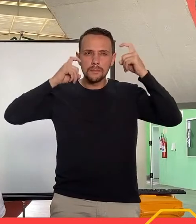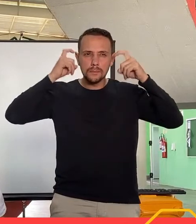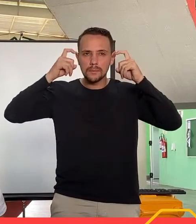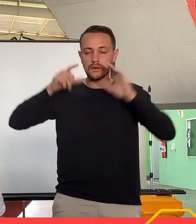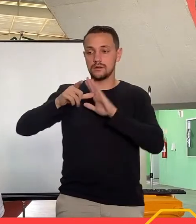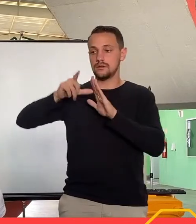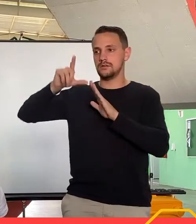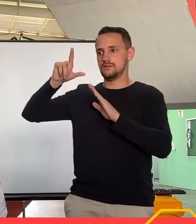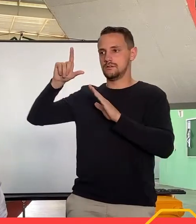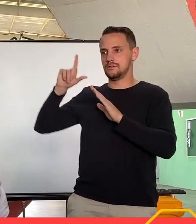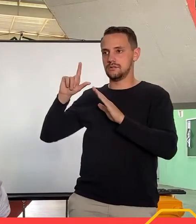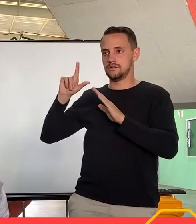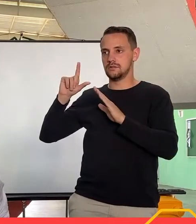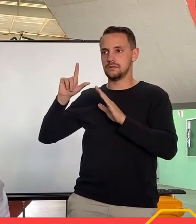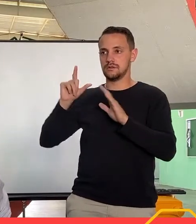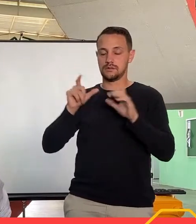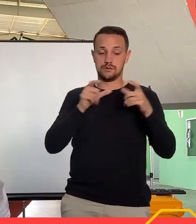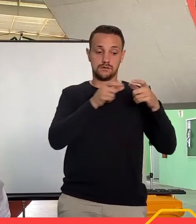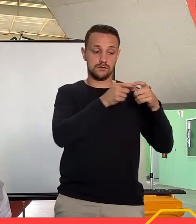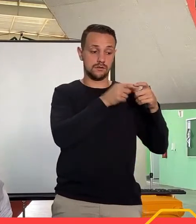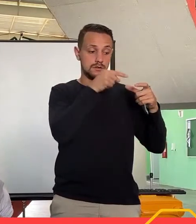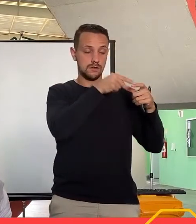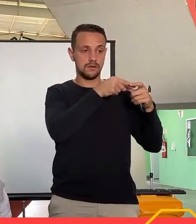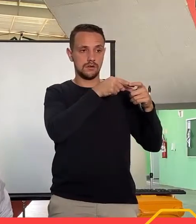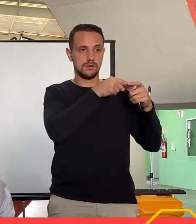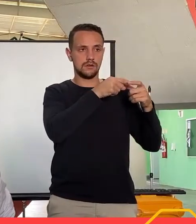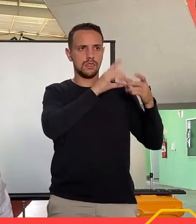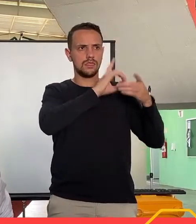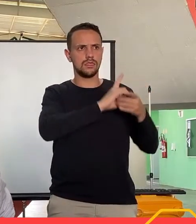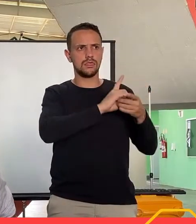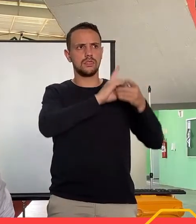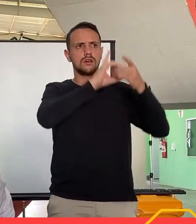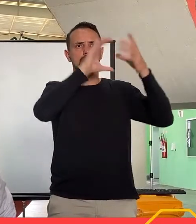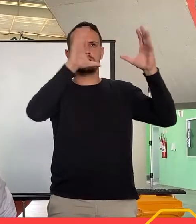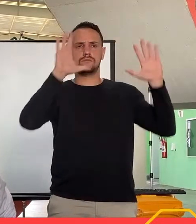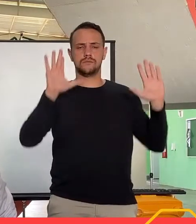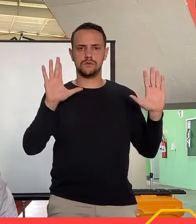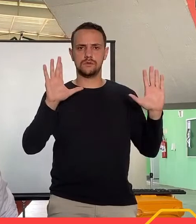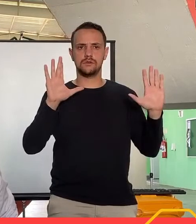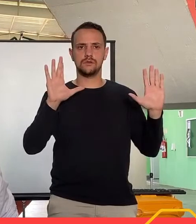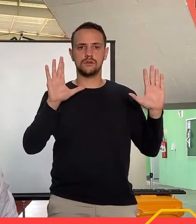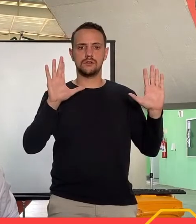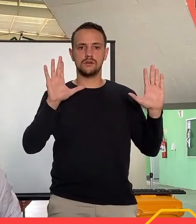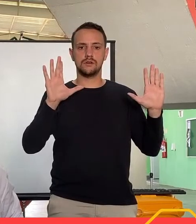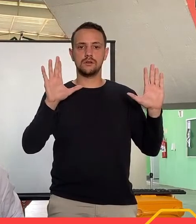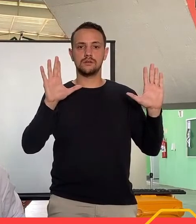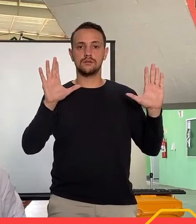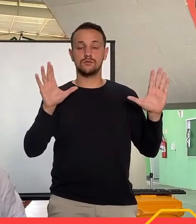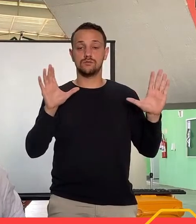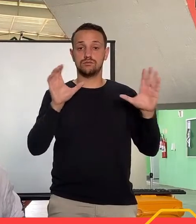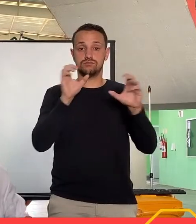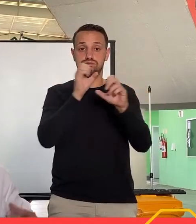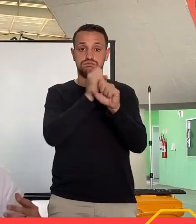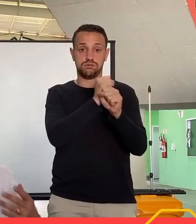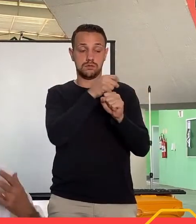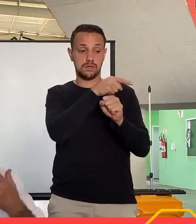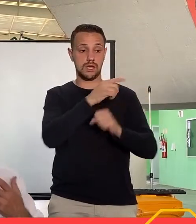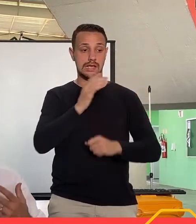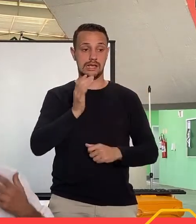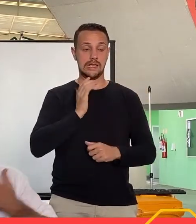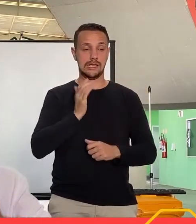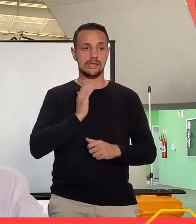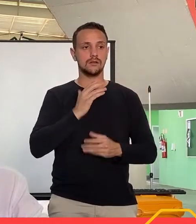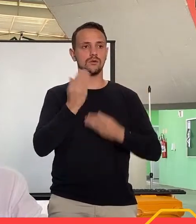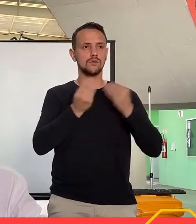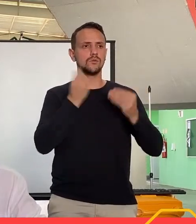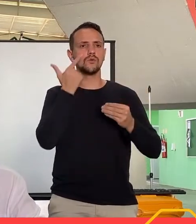preocupação de compatibilizar a democracia e a acumulação de riqueza, como é